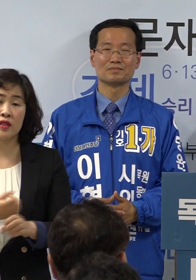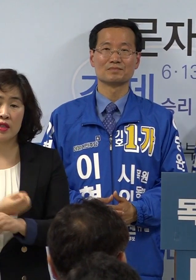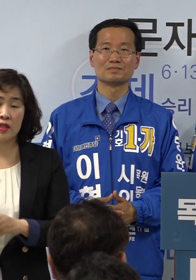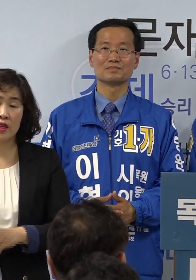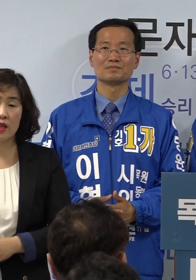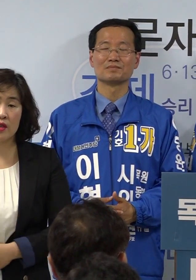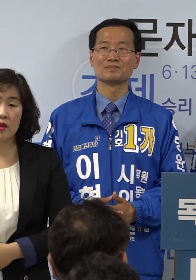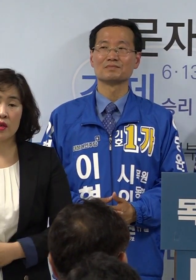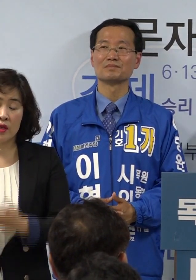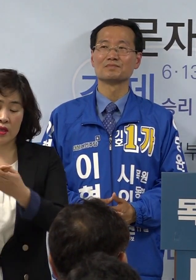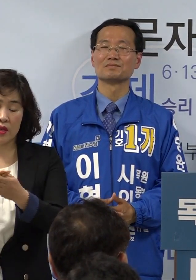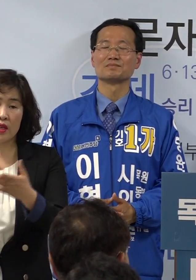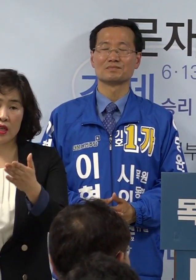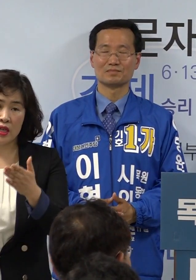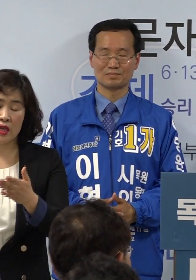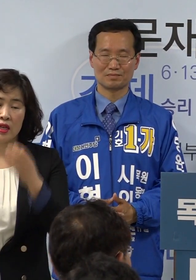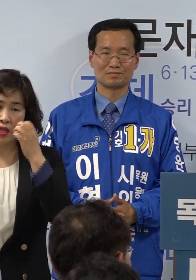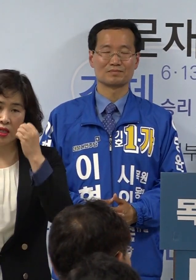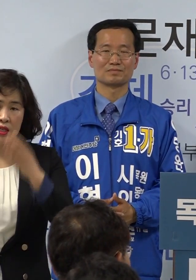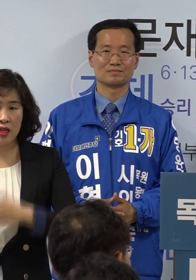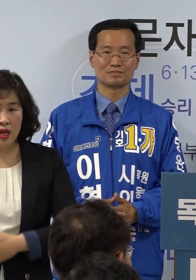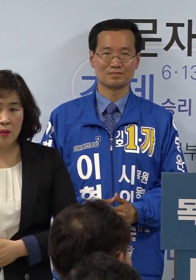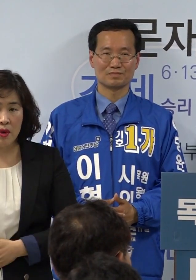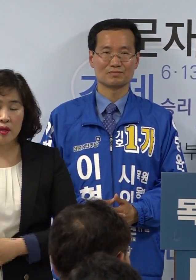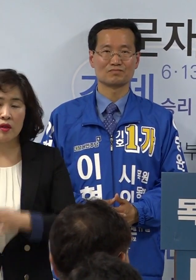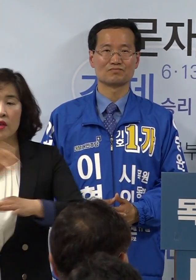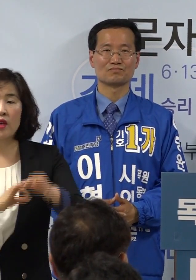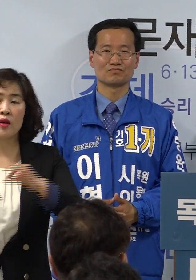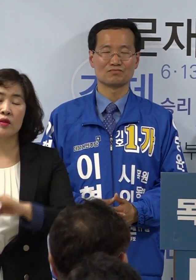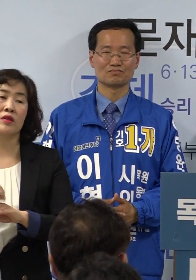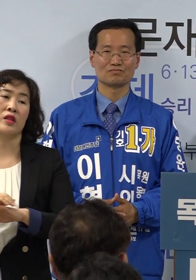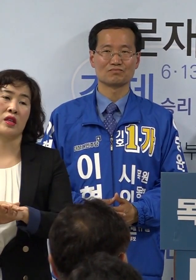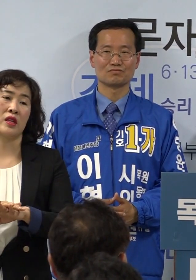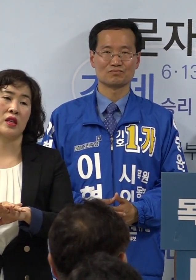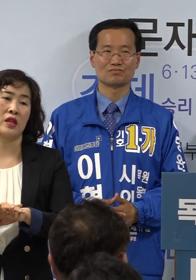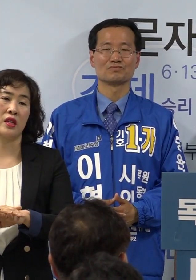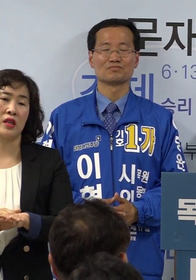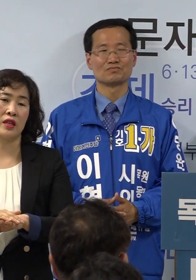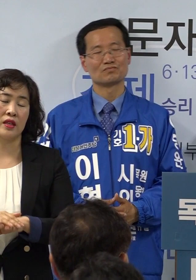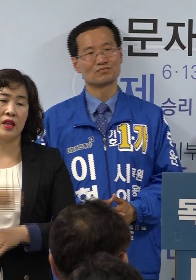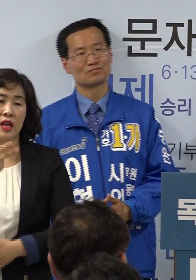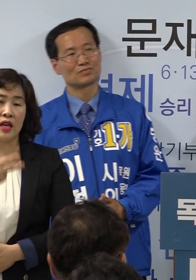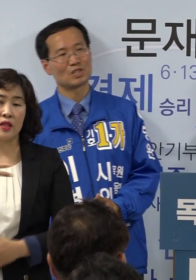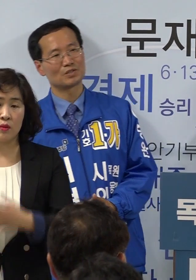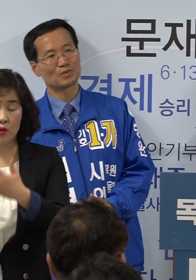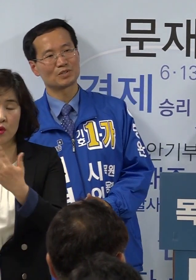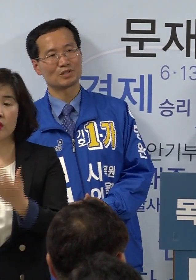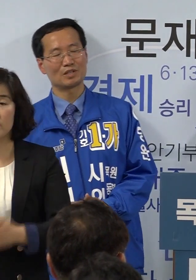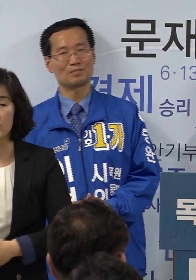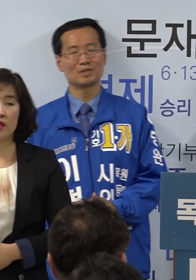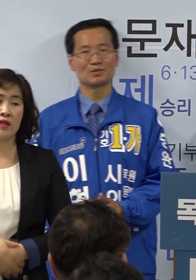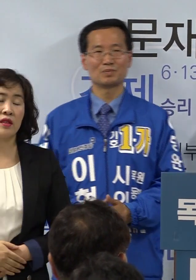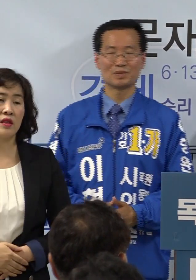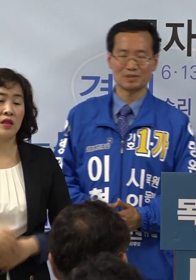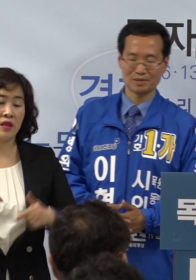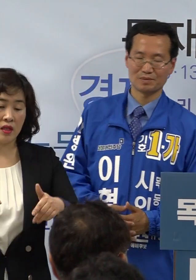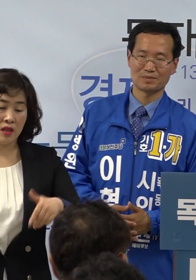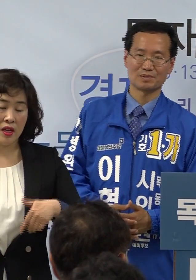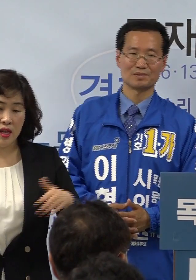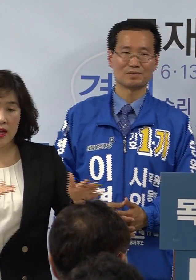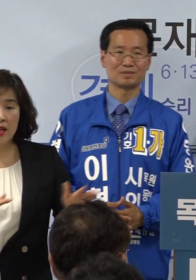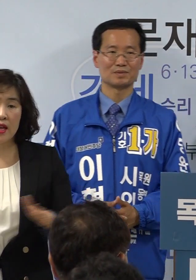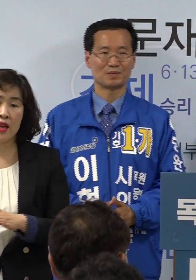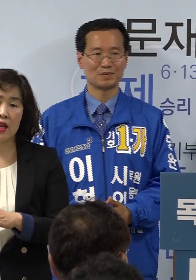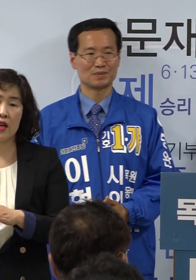들어있는 신한반도 경제 지도 구상이 H 프로젝트입니다. H 프로젝트가 우리 서해안 환